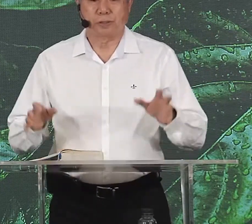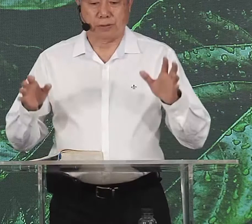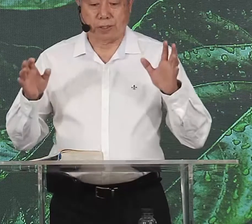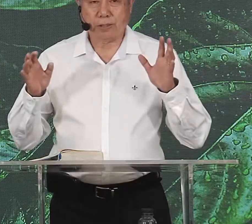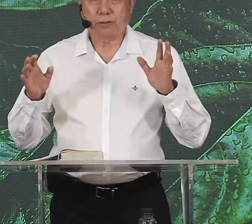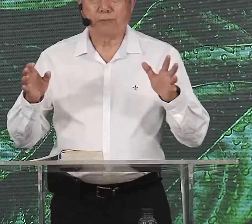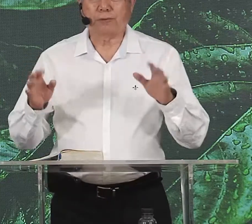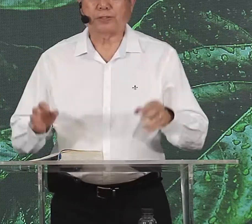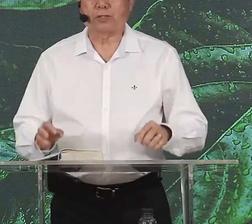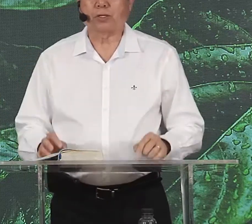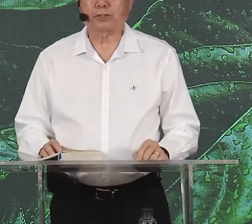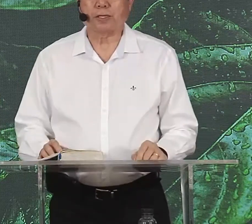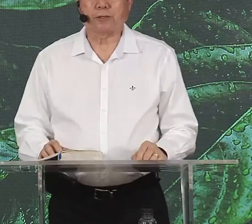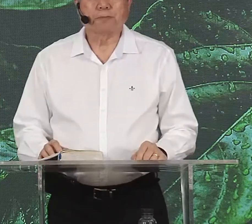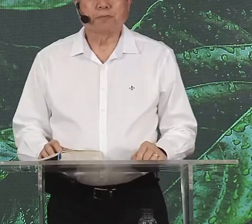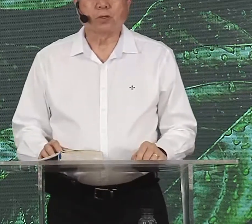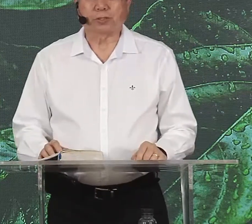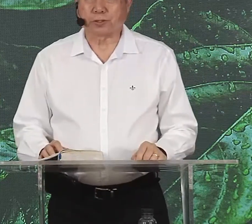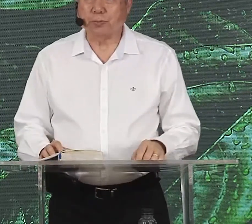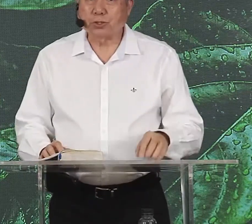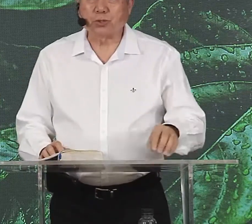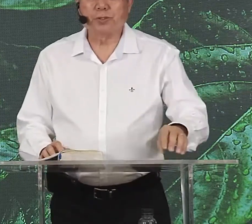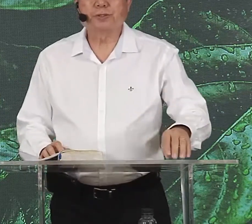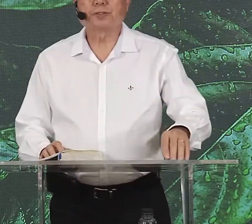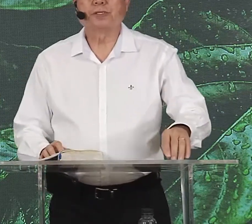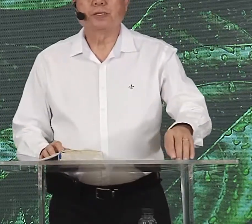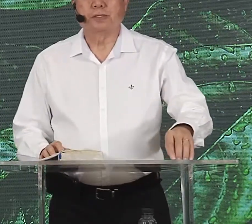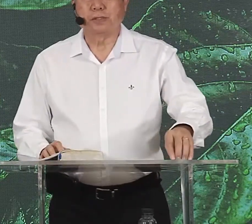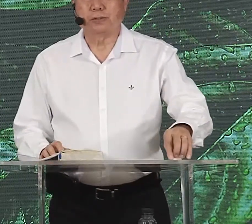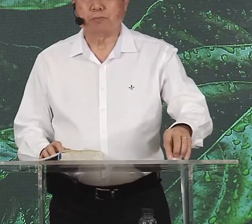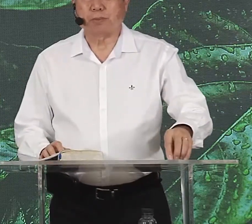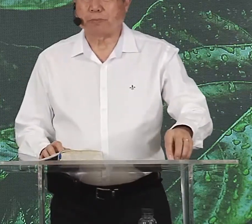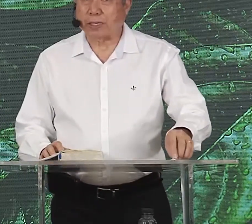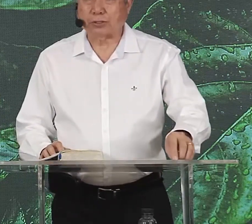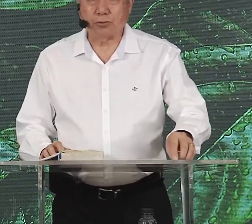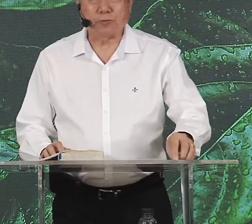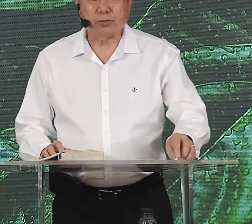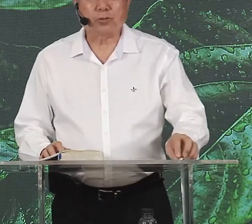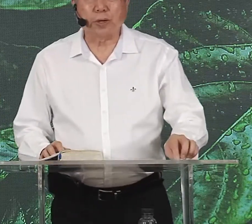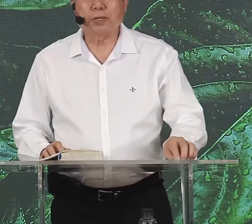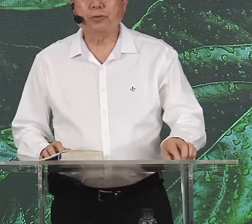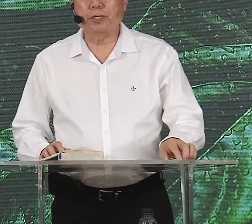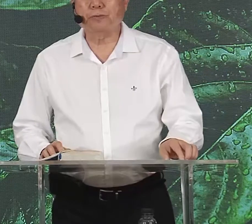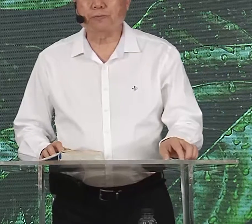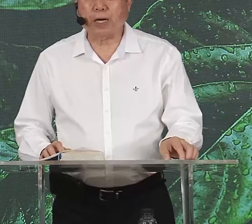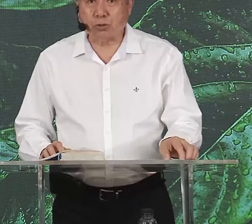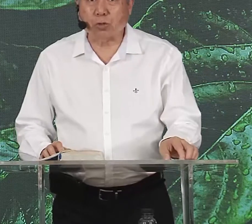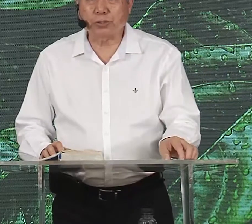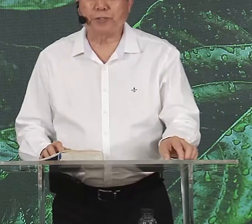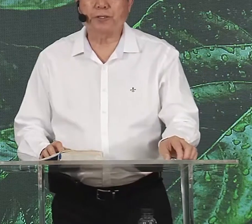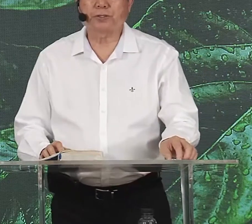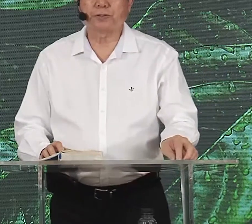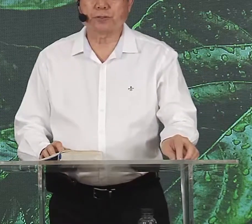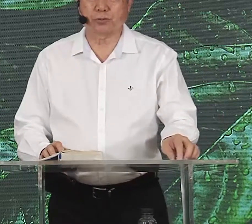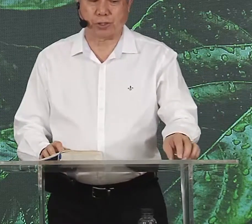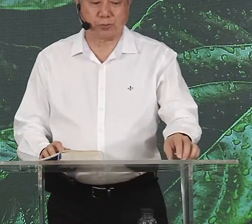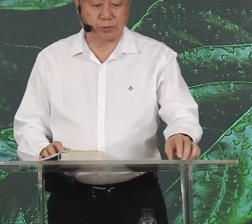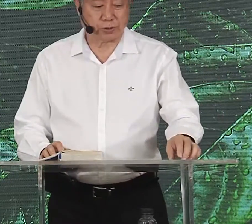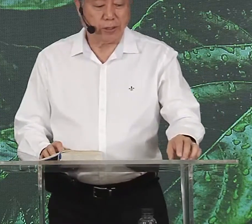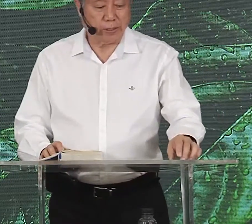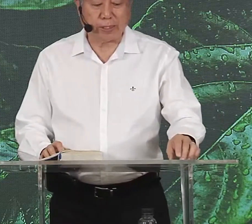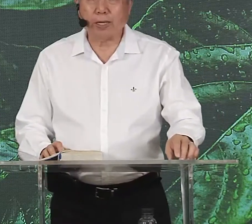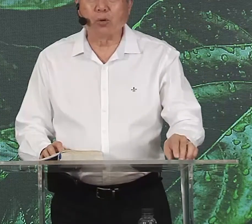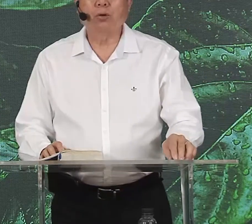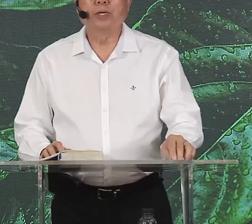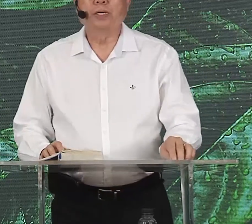conseguirmos fazer nossas missões para a pregação do Evangelho do Reino em vários continentes que o Senhor